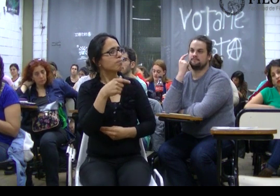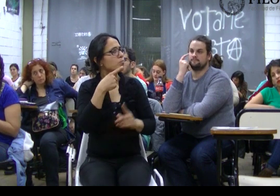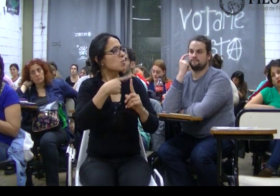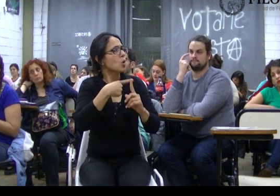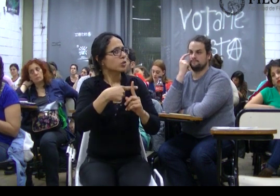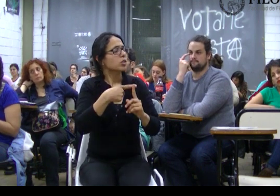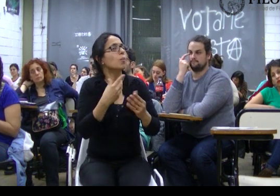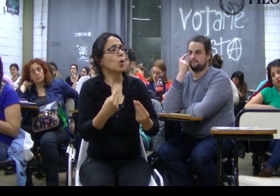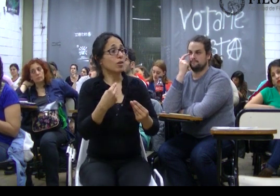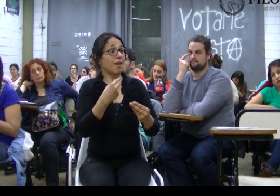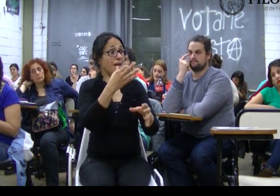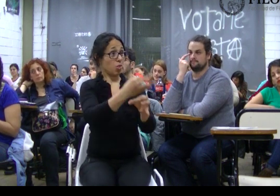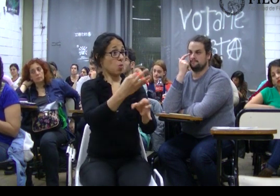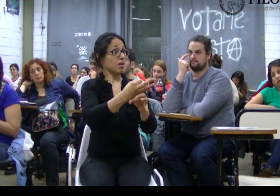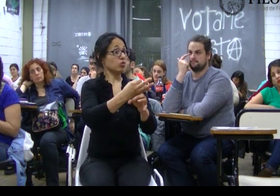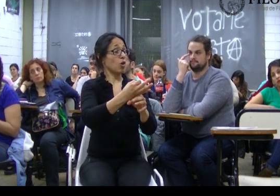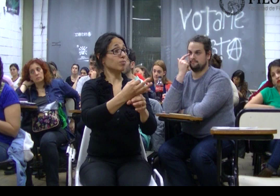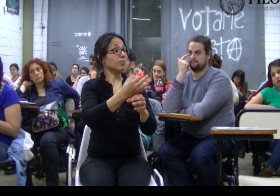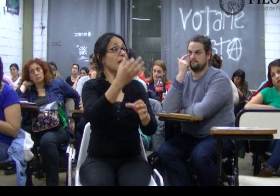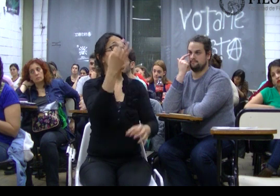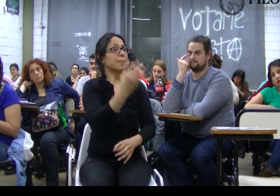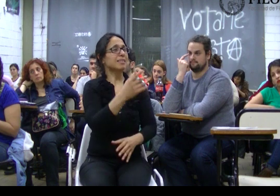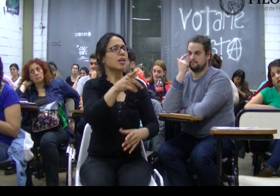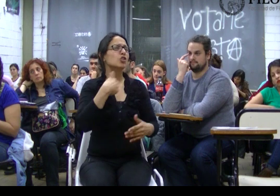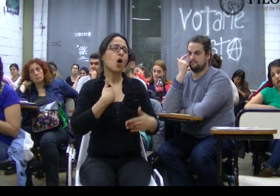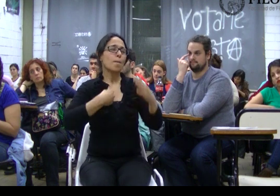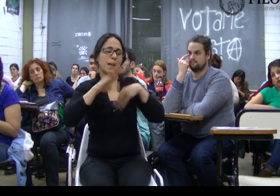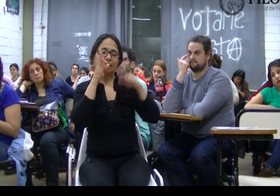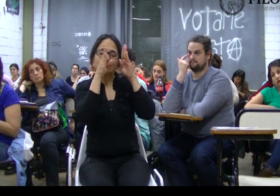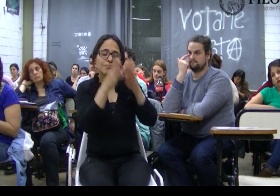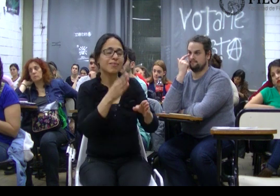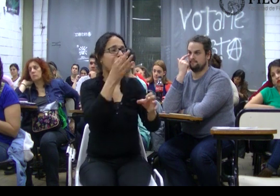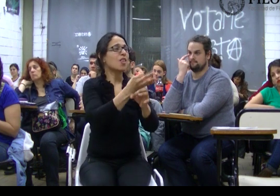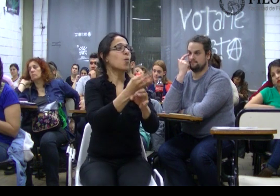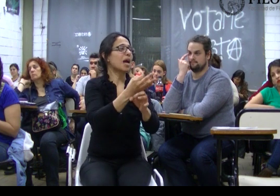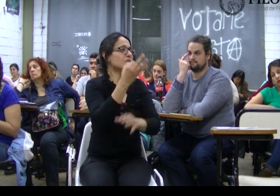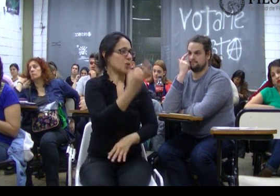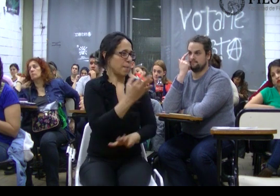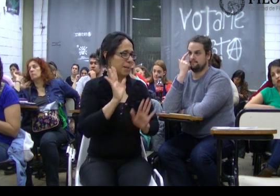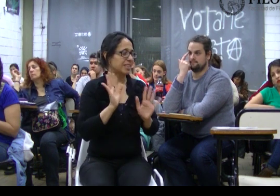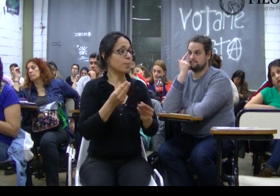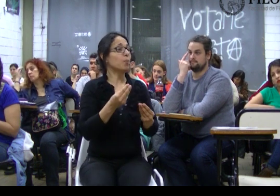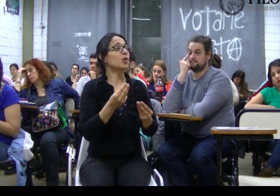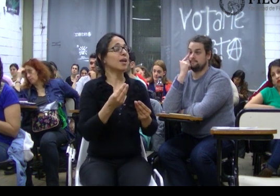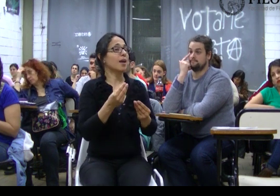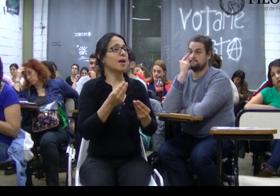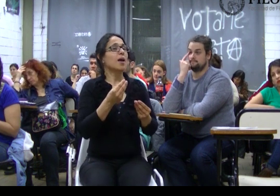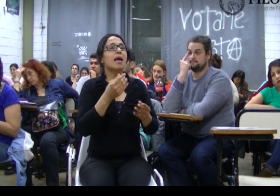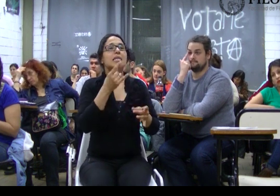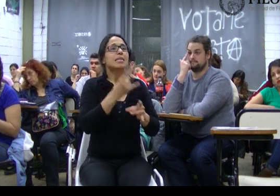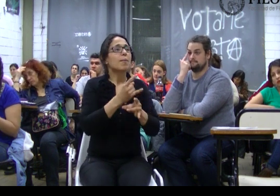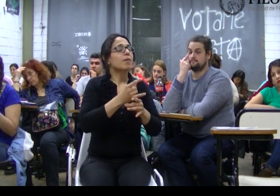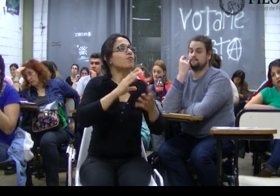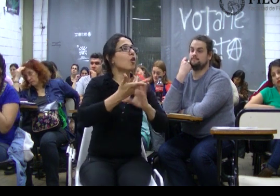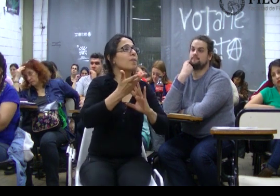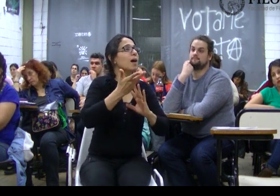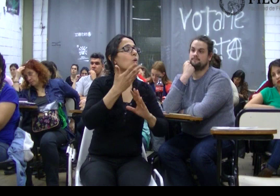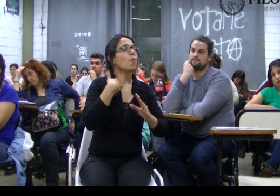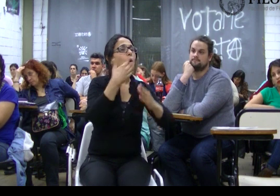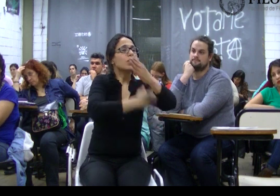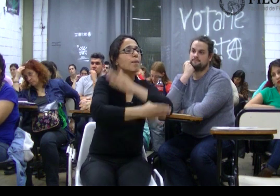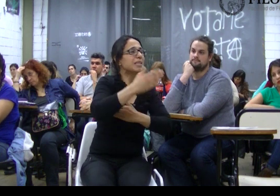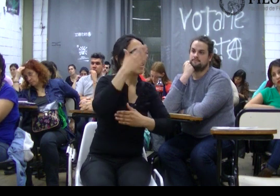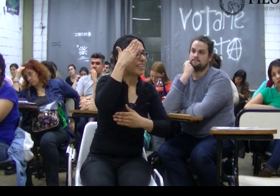educación especial, me voy a tratar de focalizar un poquito en educación especial porque siempre la deficiencia intelectual es la que no está, es la que no aparece, es la que